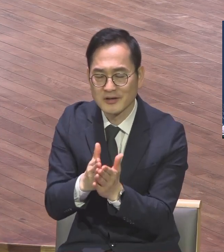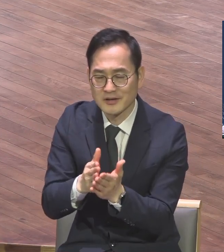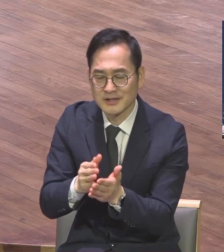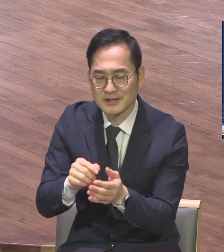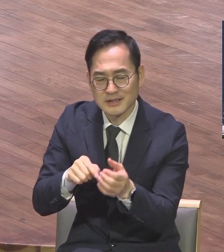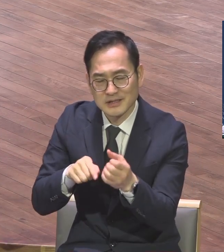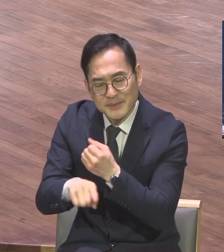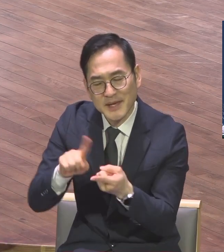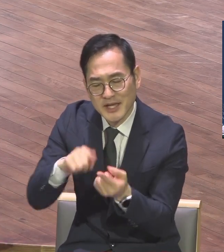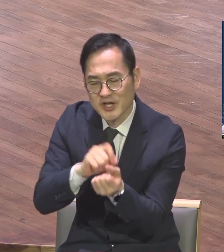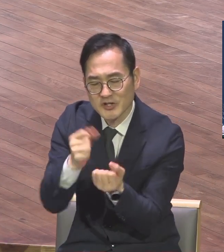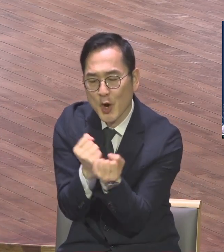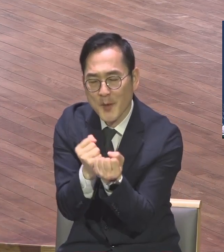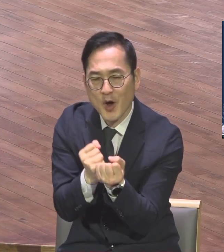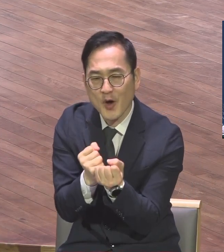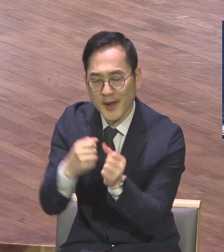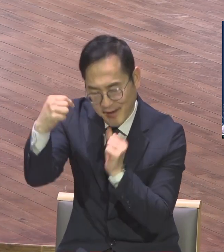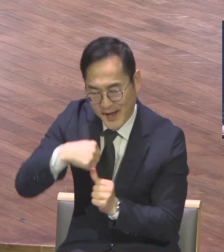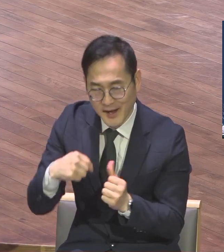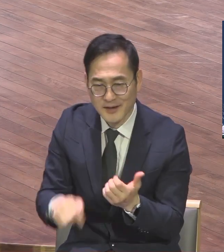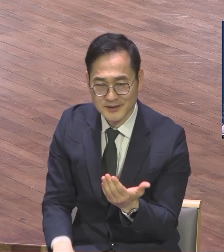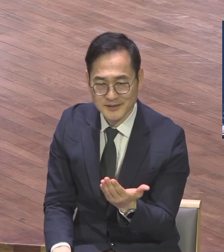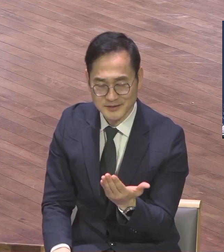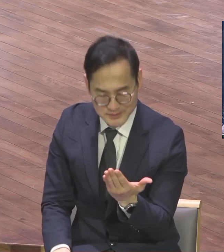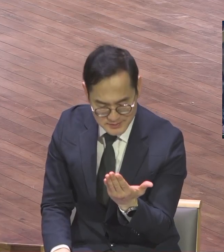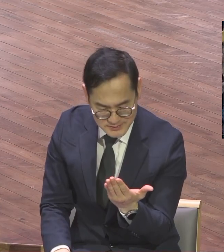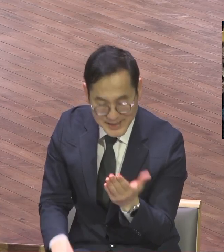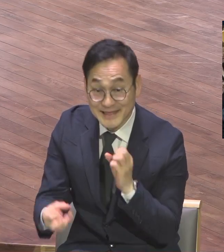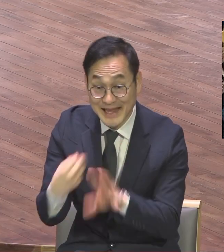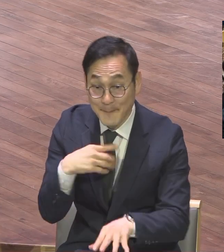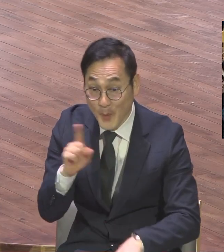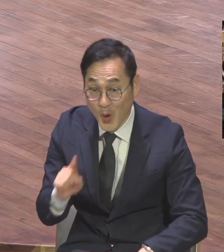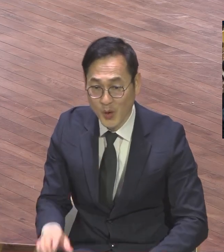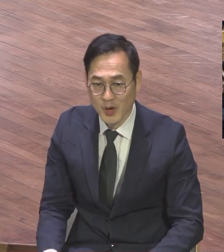관동팔경은 관동에 있고 자세한 것은 책에 있습니다.